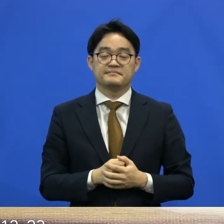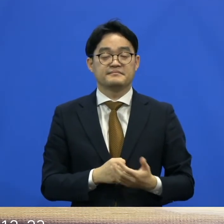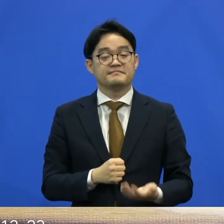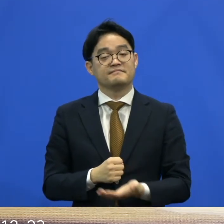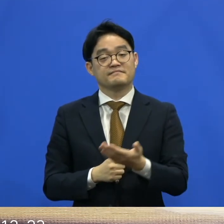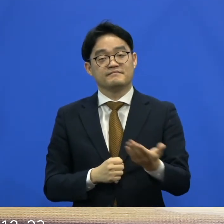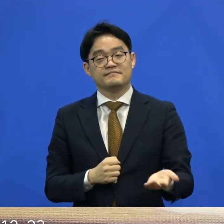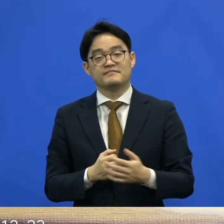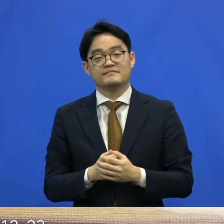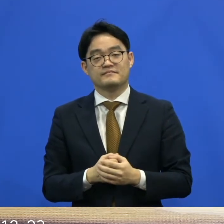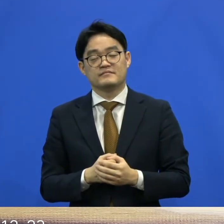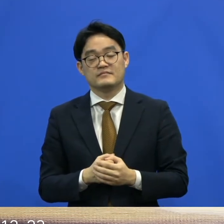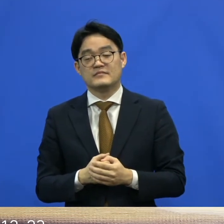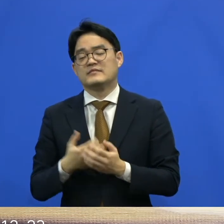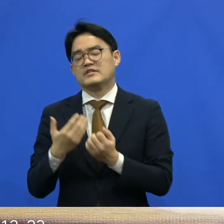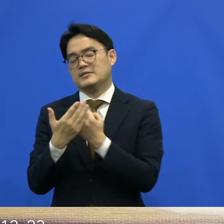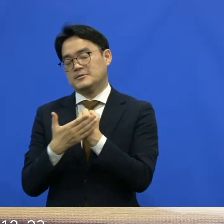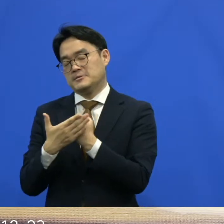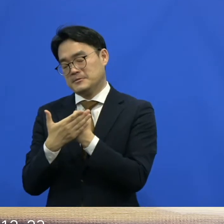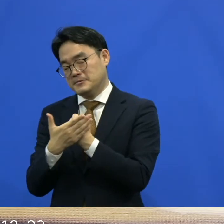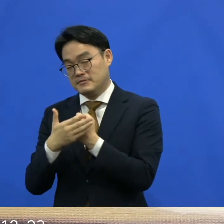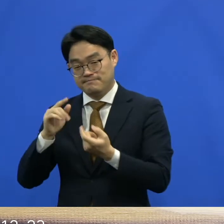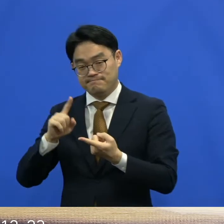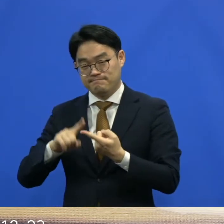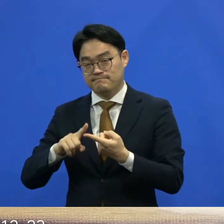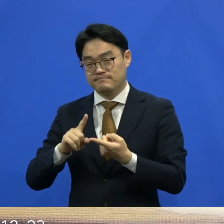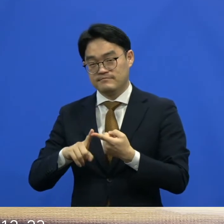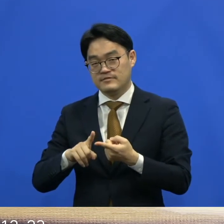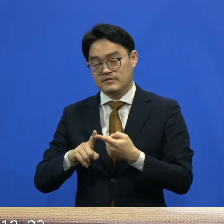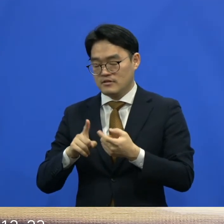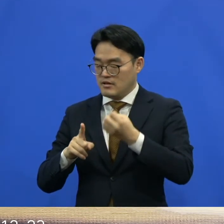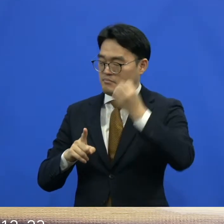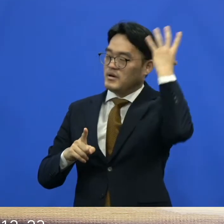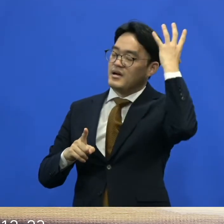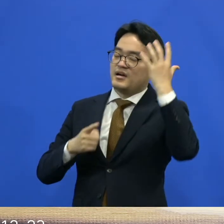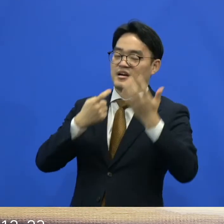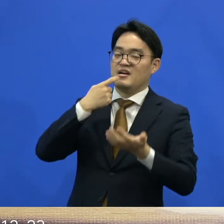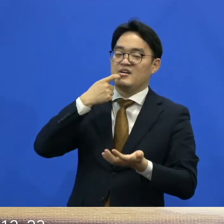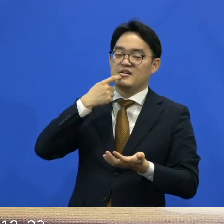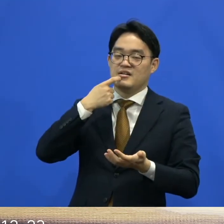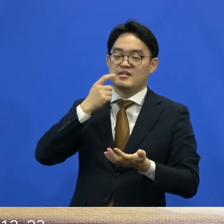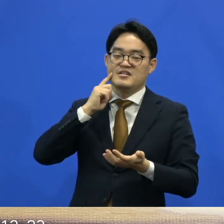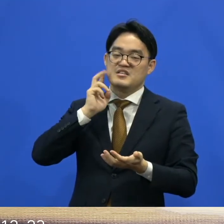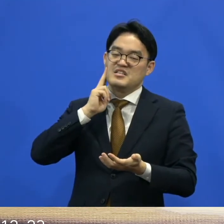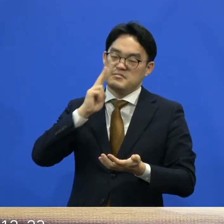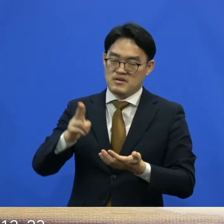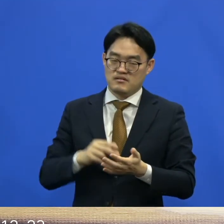은혜에 대한 망각정세는 심합니다. 요셉은 그에게 모든 희망을 그렸는데 그는 잊어버렸습니다.